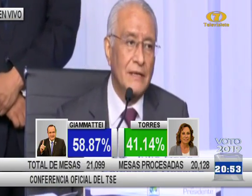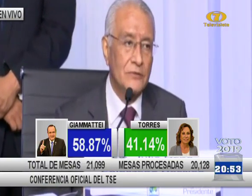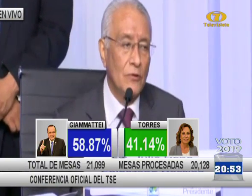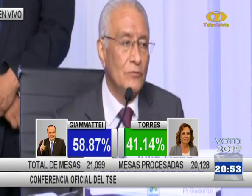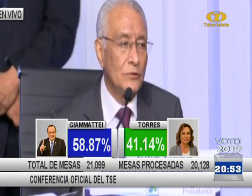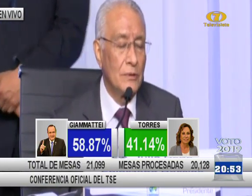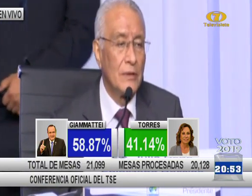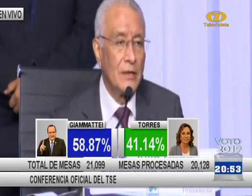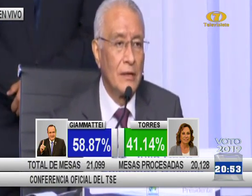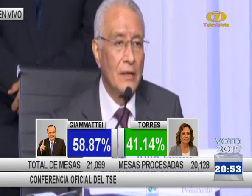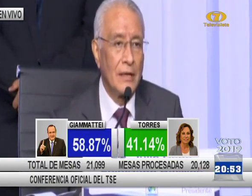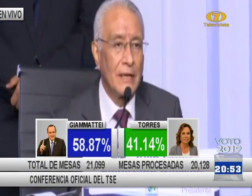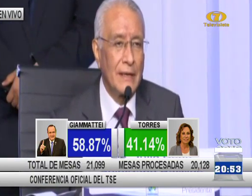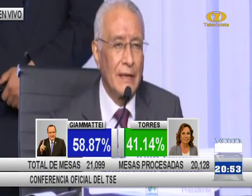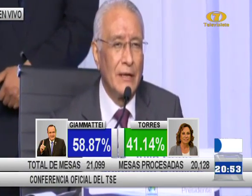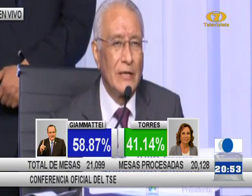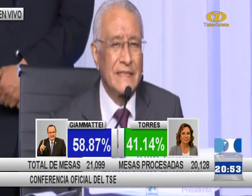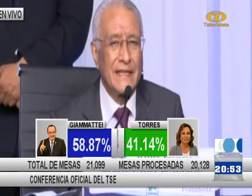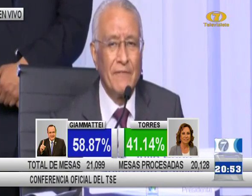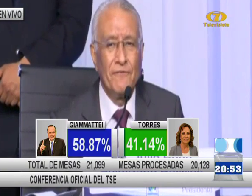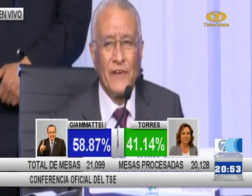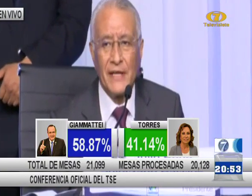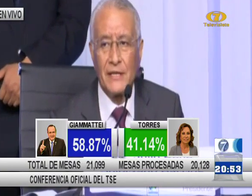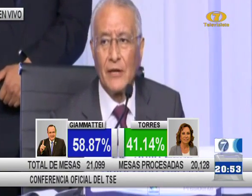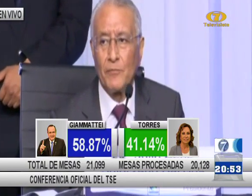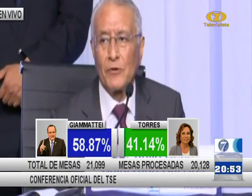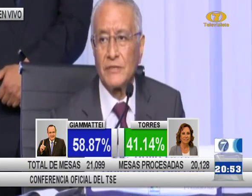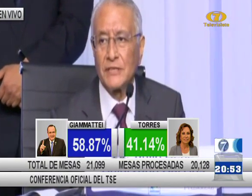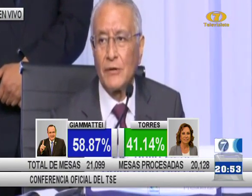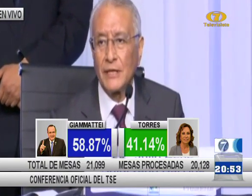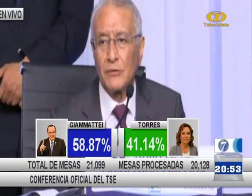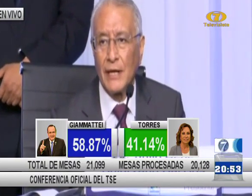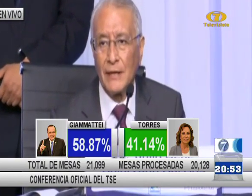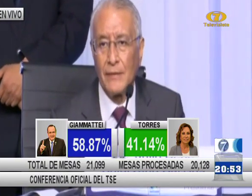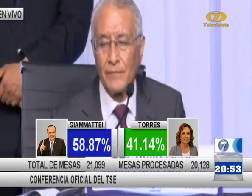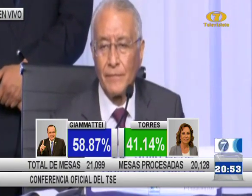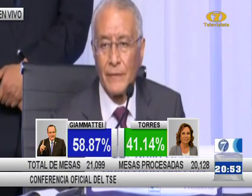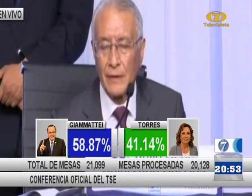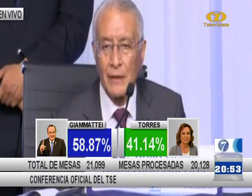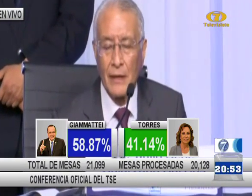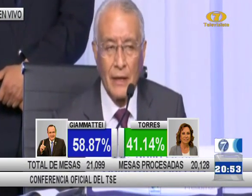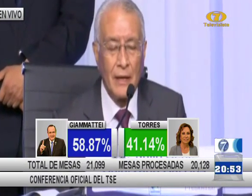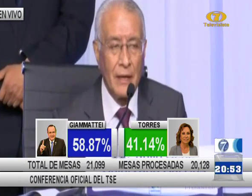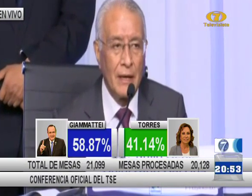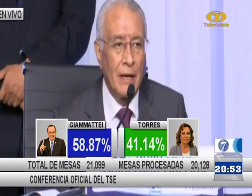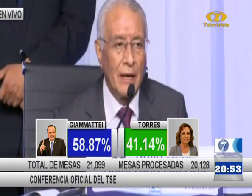realmente son las que dan fe del proceso electoral.